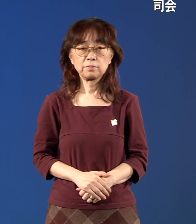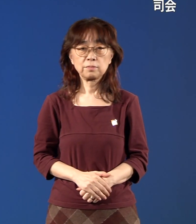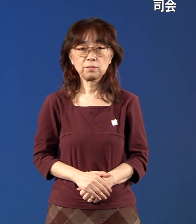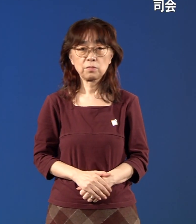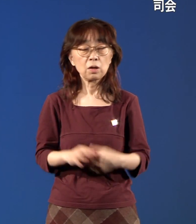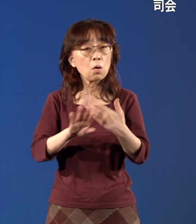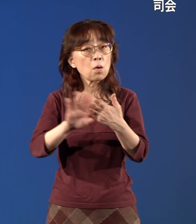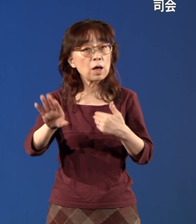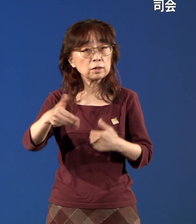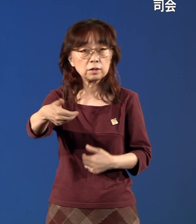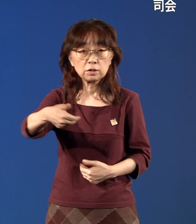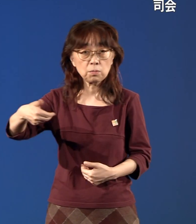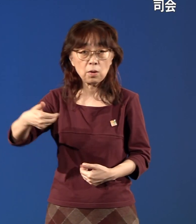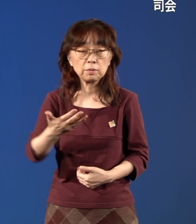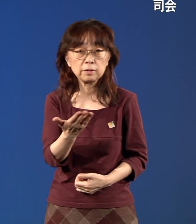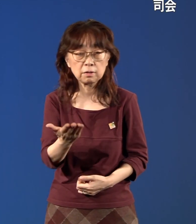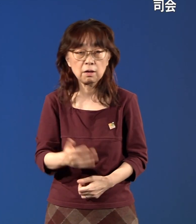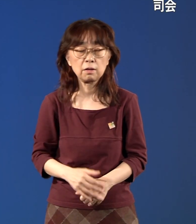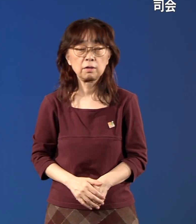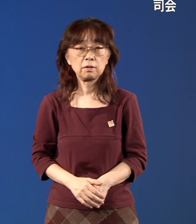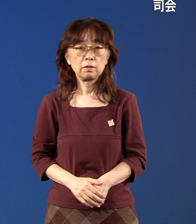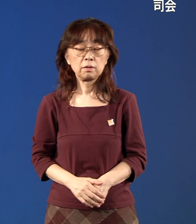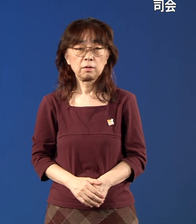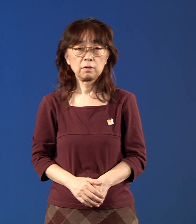他にございますでしょうか。はい。